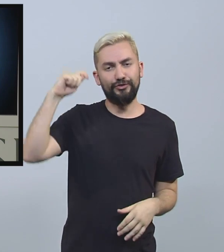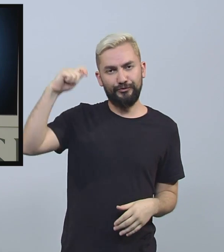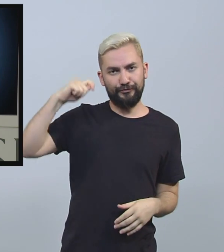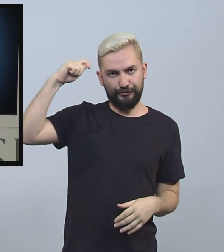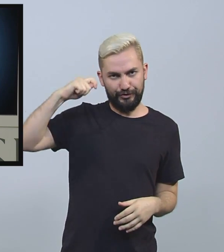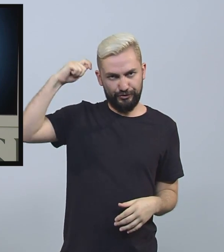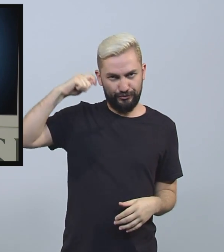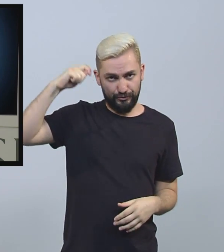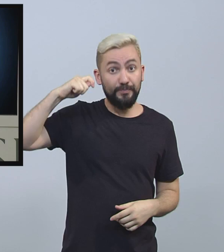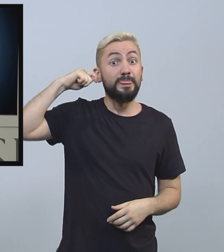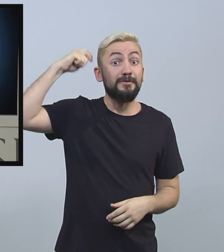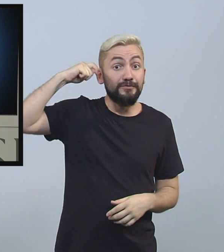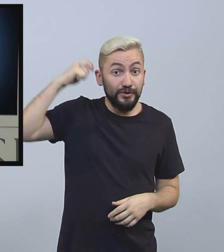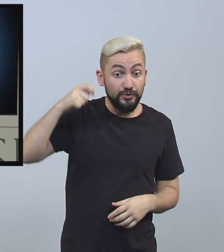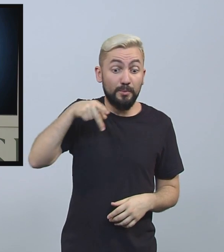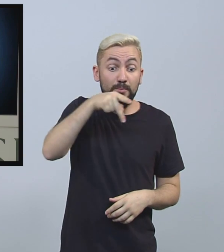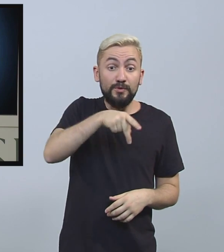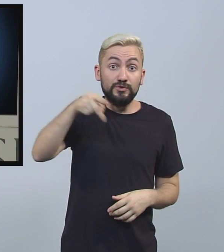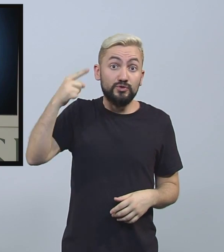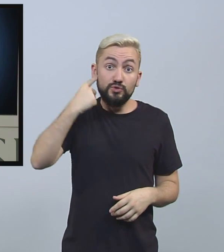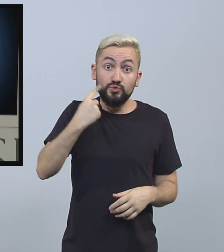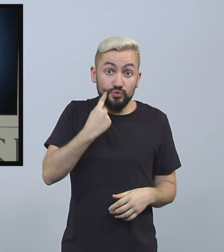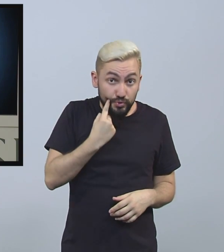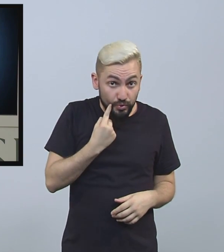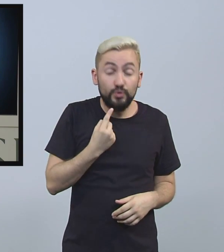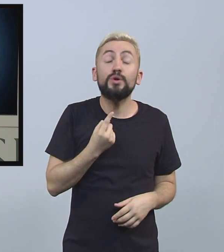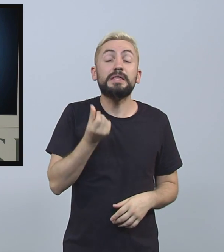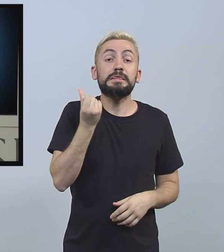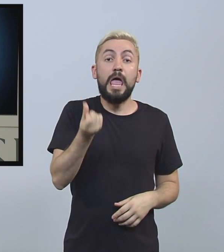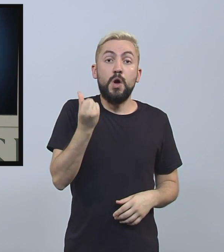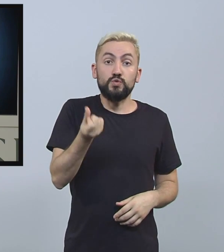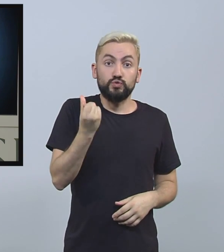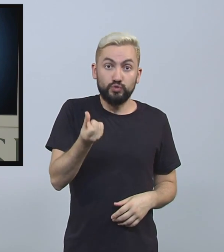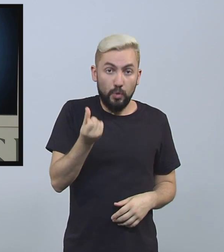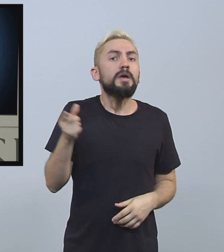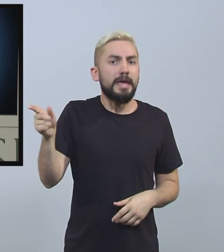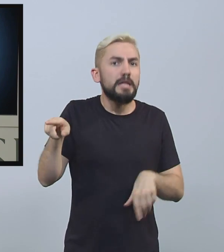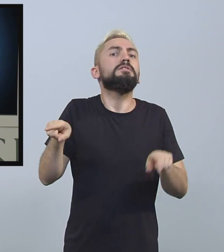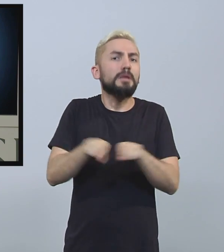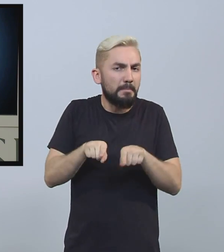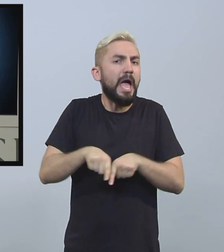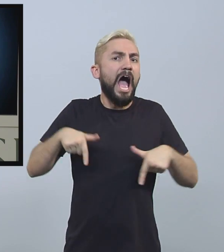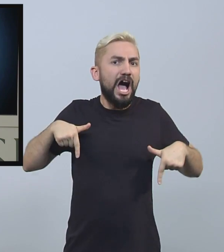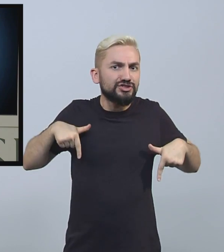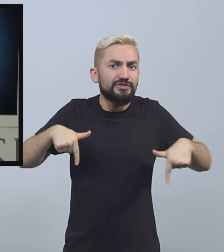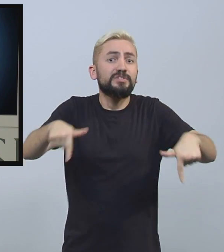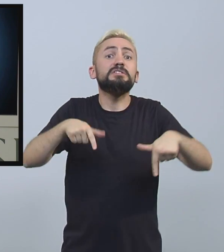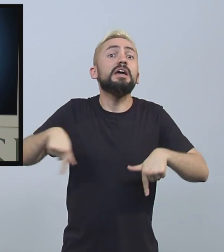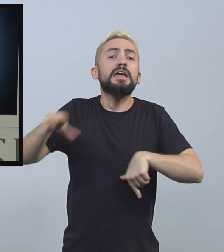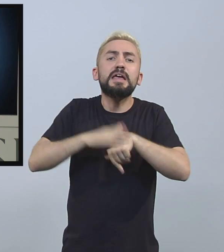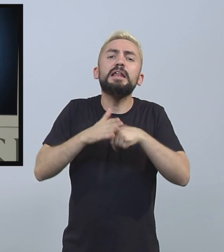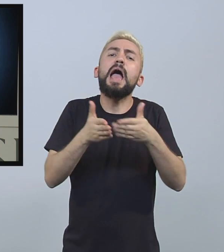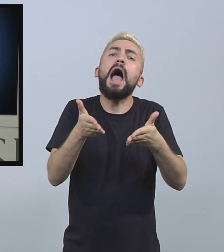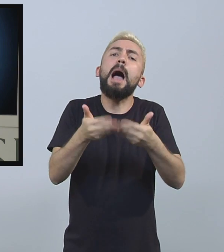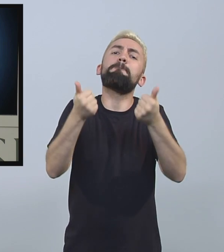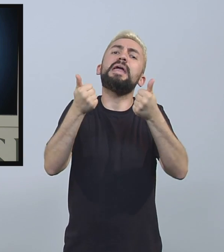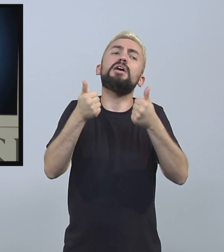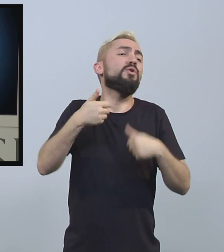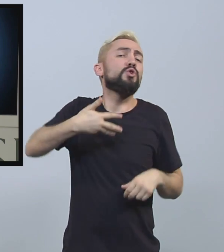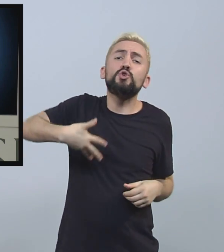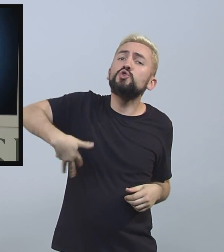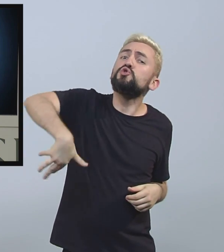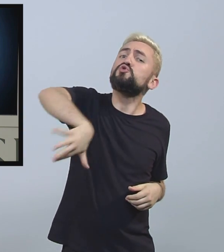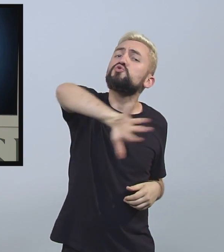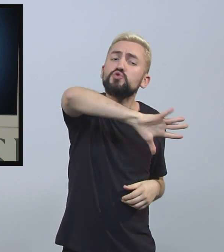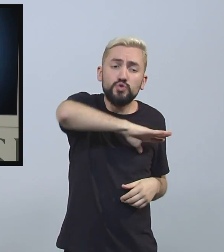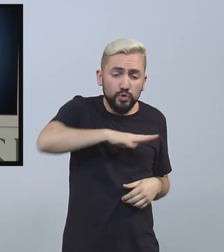o professor surdo Nelson Pimenta, também ativista, fazendo um apelo para toda a sociedade e